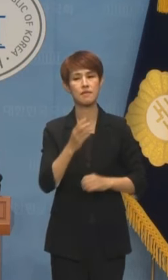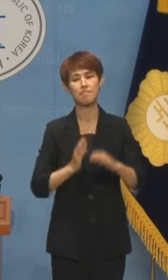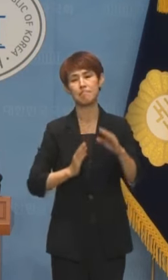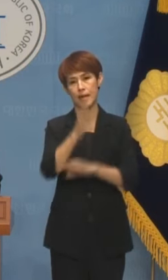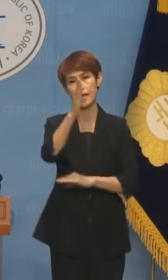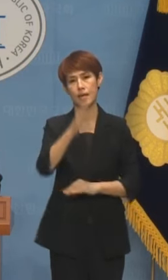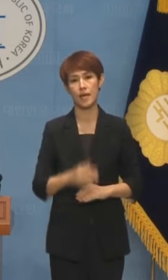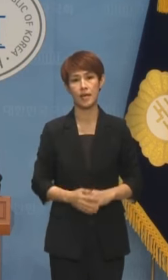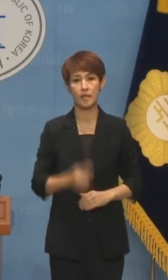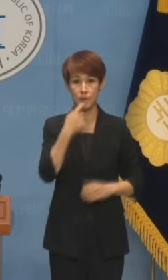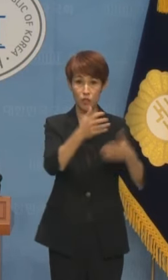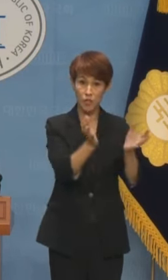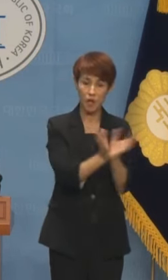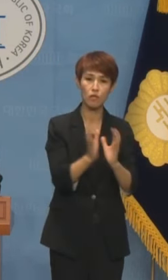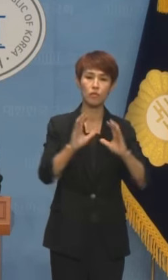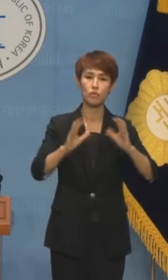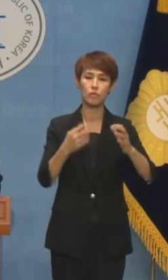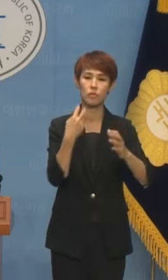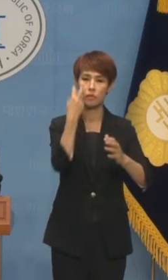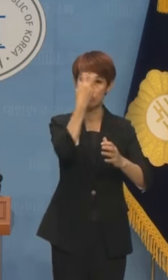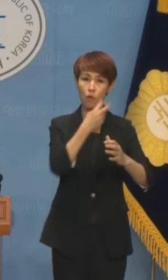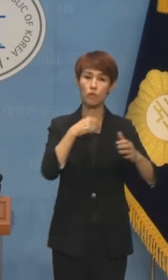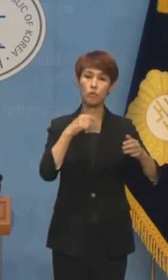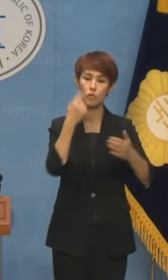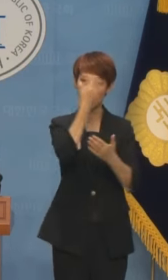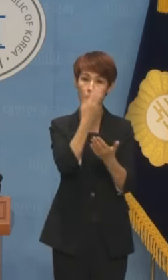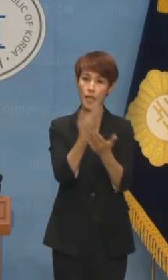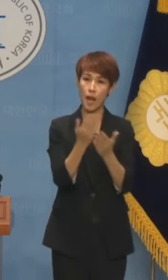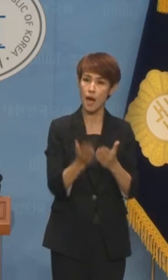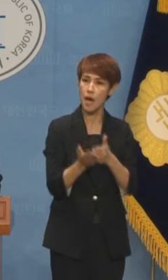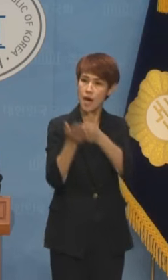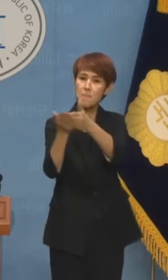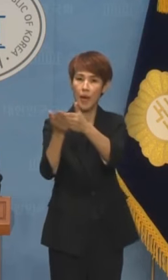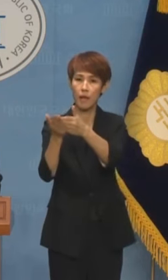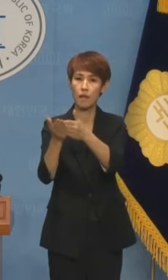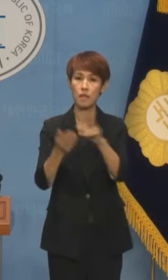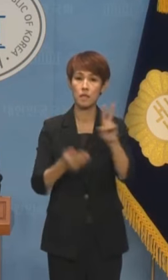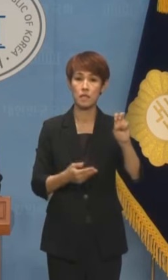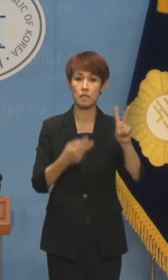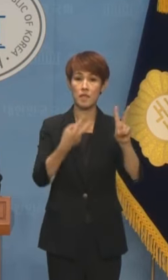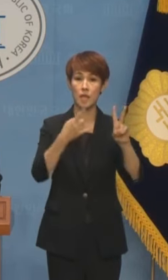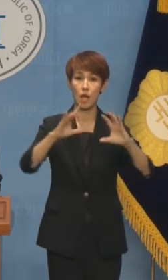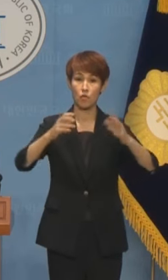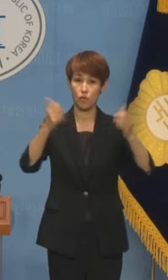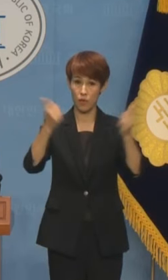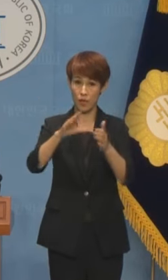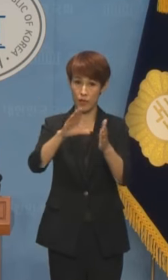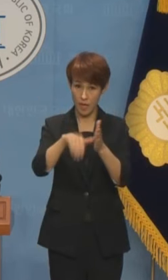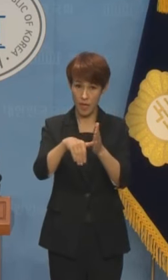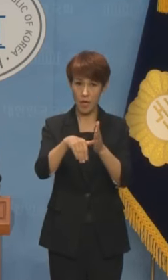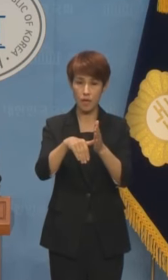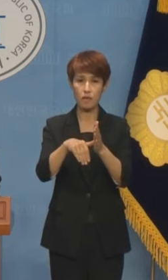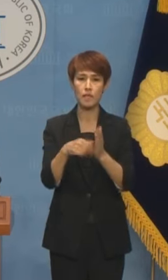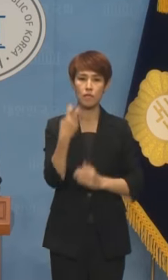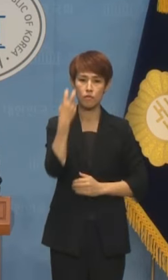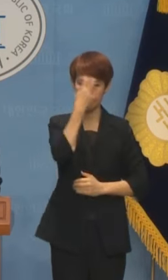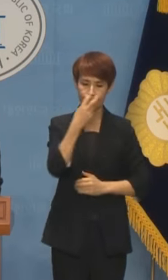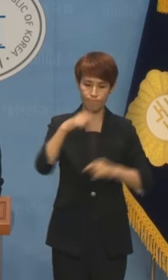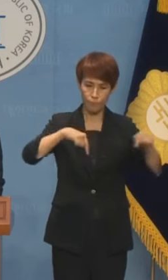국정조사 요구서를 제출한 바 있습니다. 22대 국회에서는 국정조사를 통해 감사원의